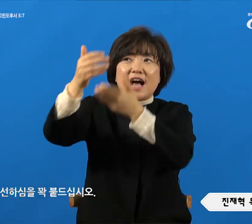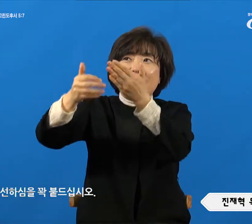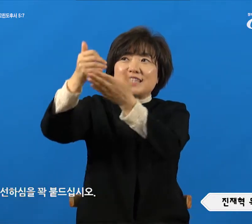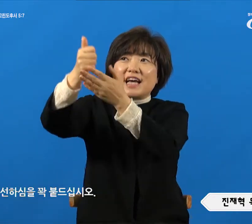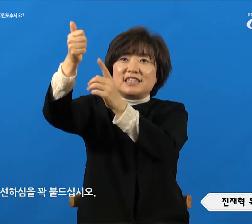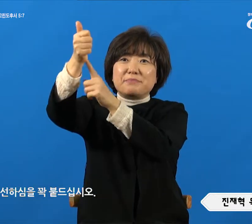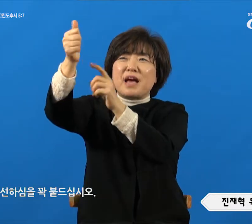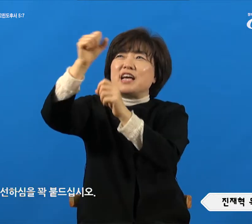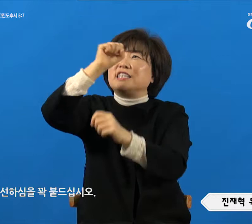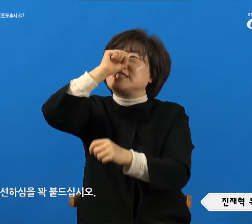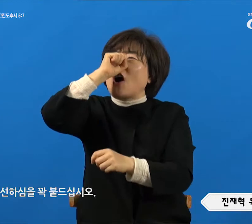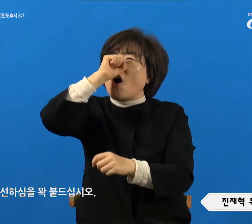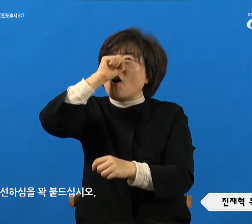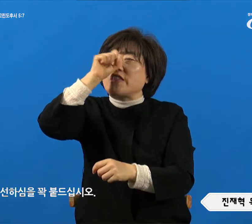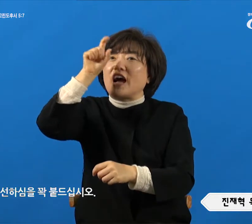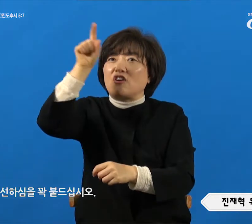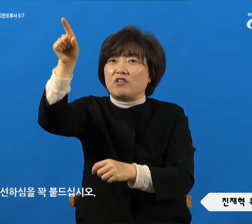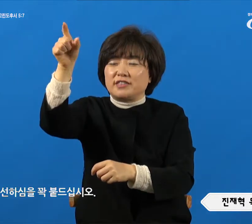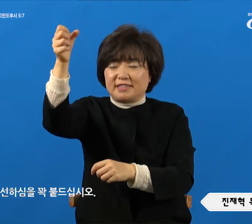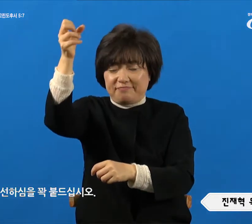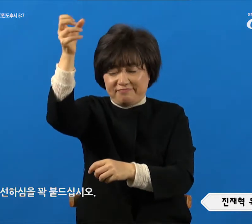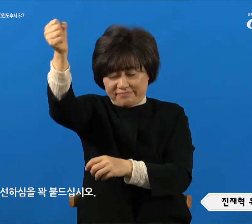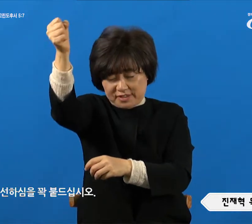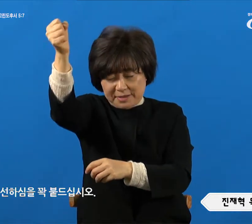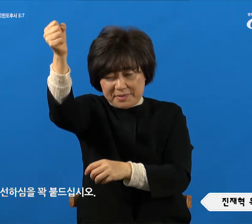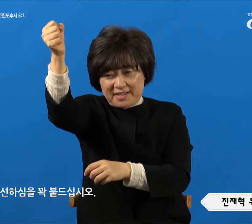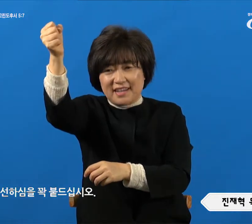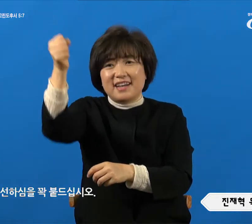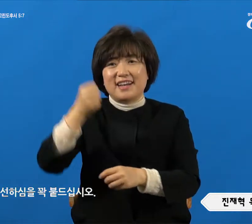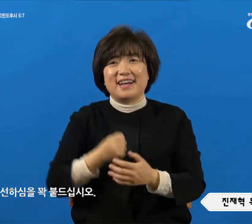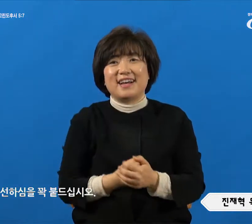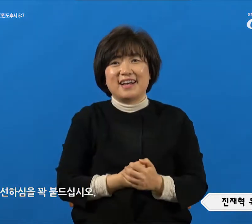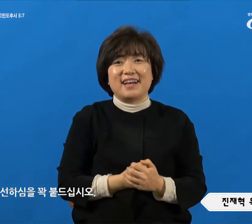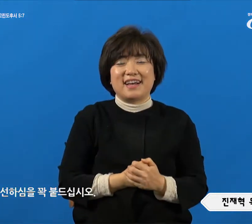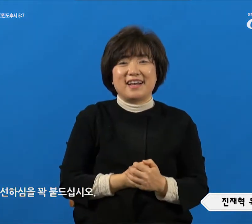하나님의 선하심을 꽉 붙드십시오.